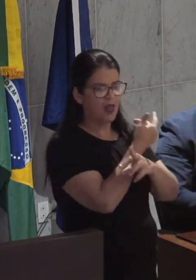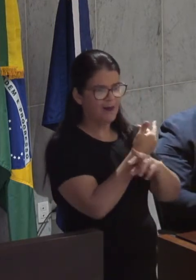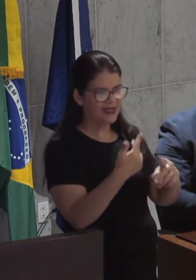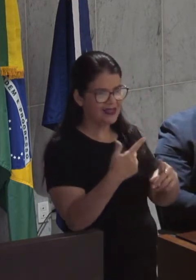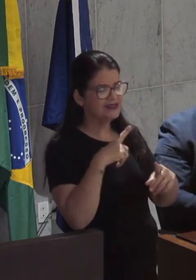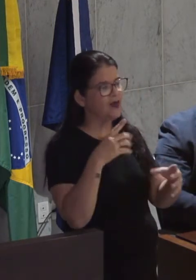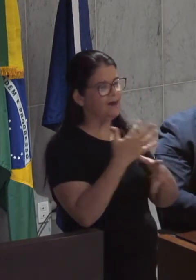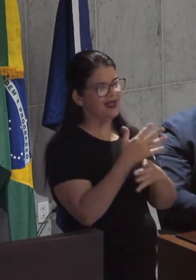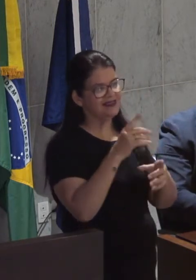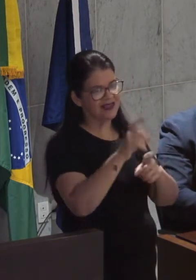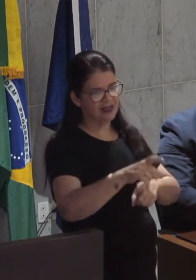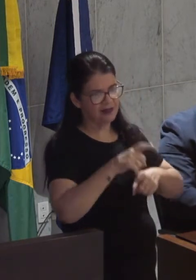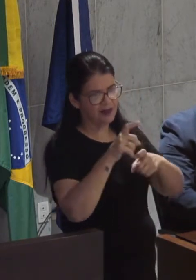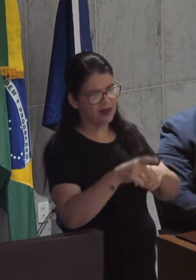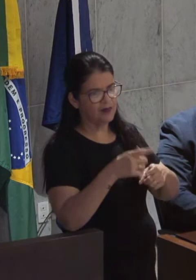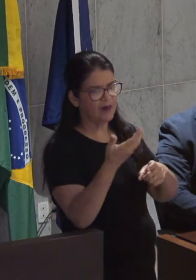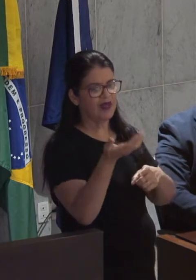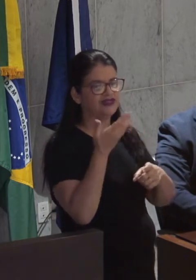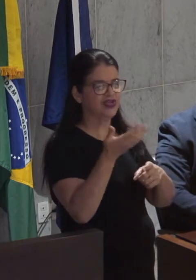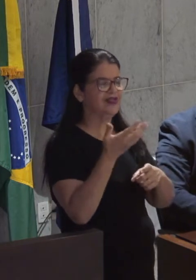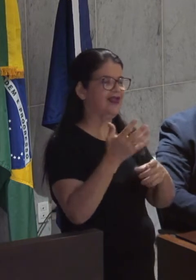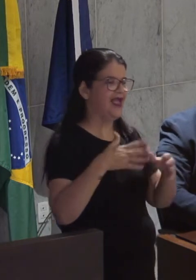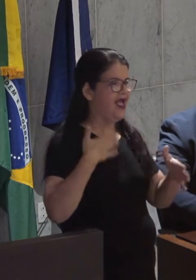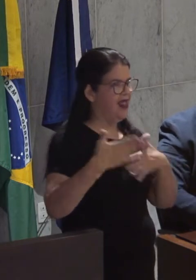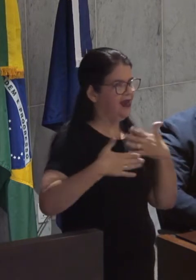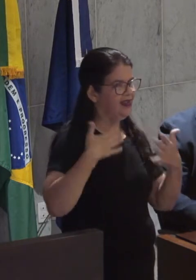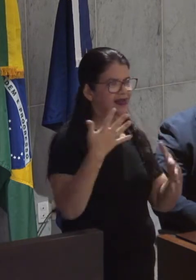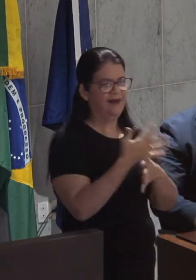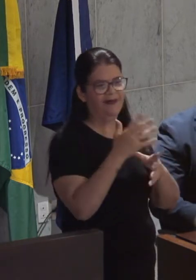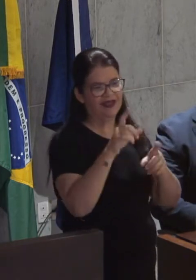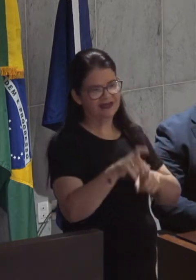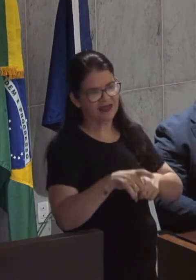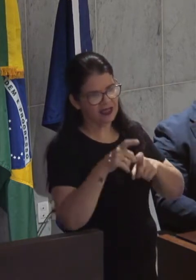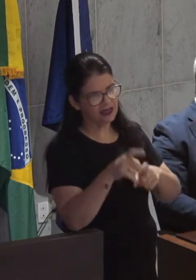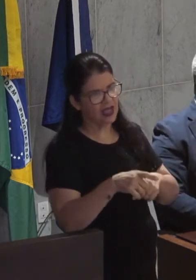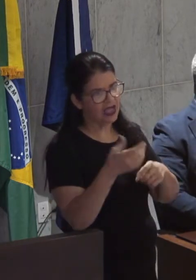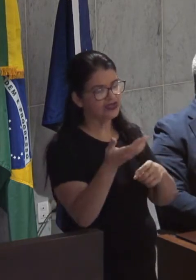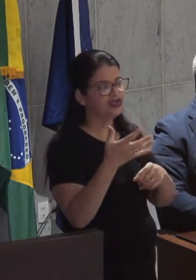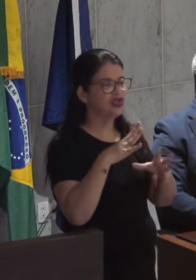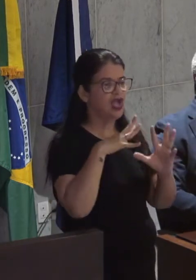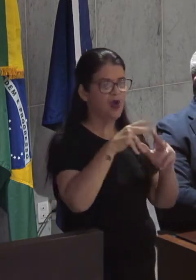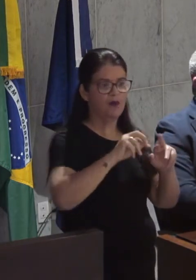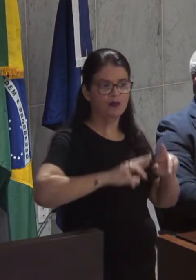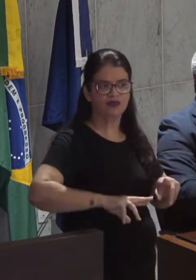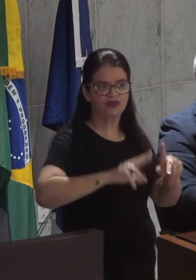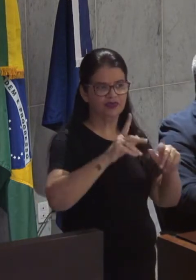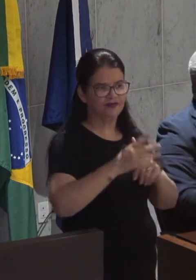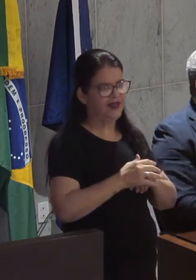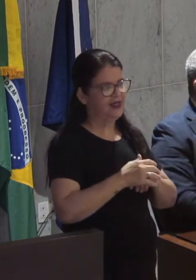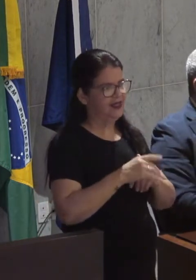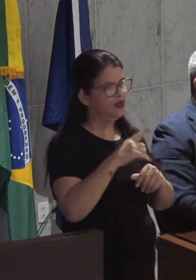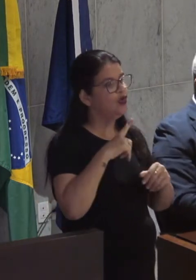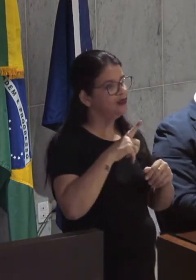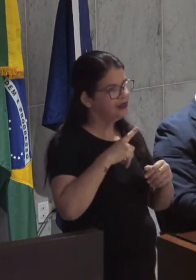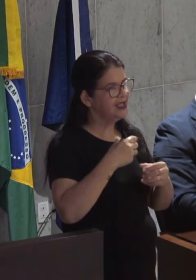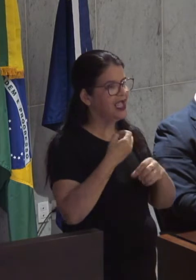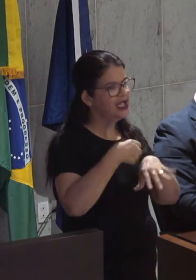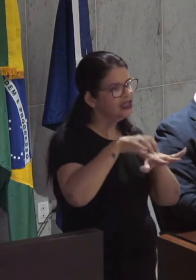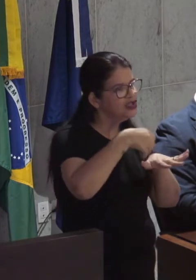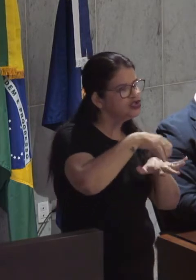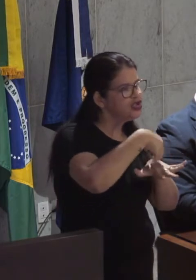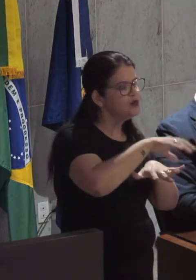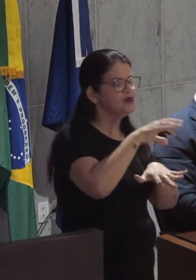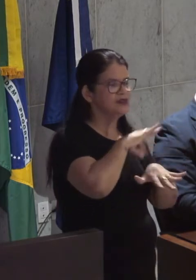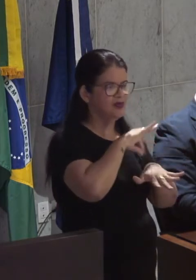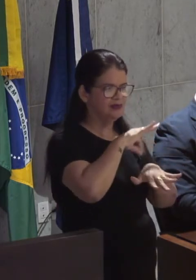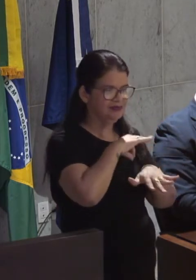a cidade e para o campo. A gente quer alegria para a cidade e para o campo. A gente quer um mundo diferente, onde tenha distribuição de renda, onde